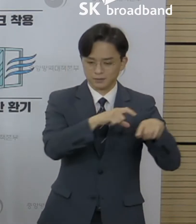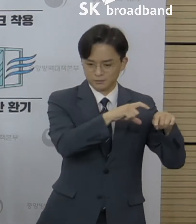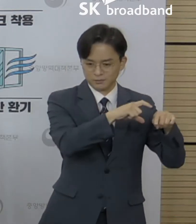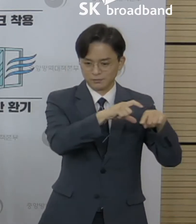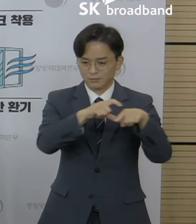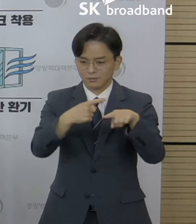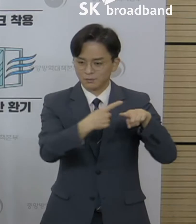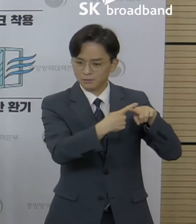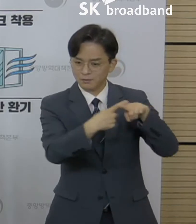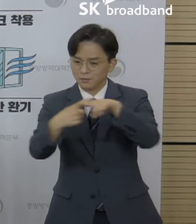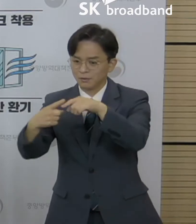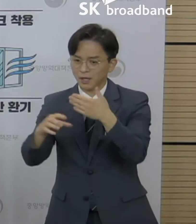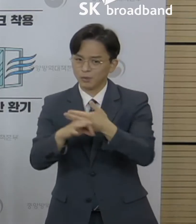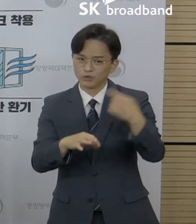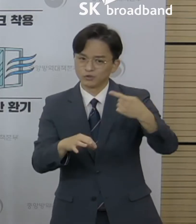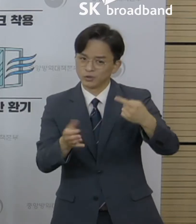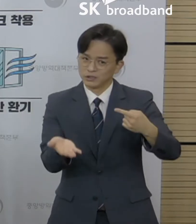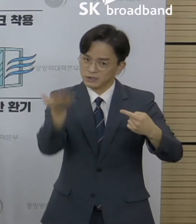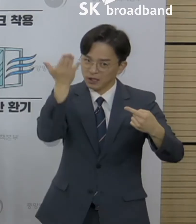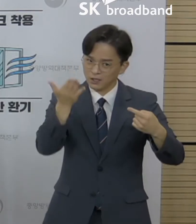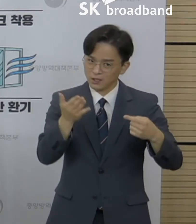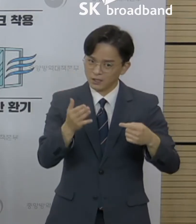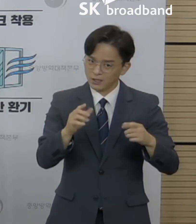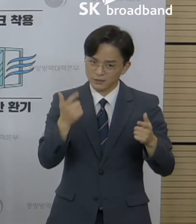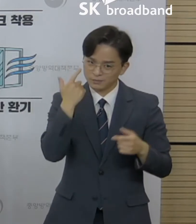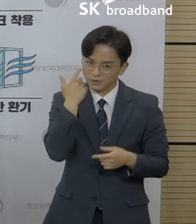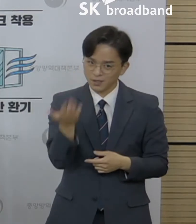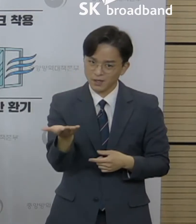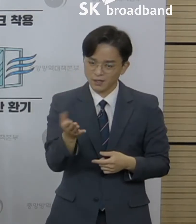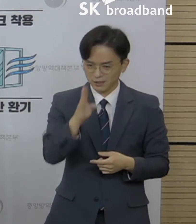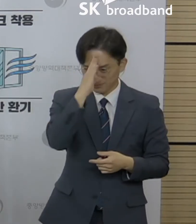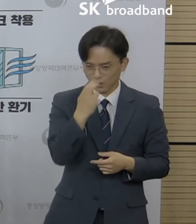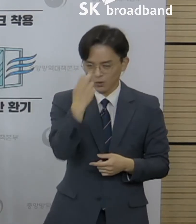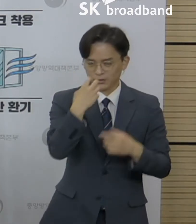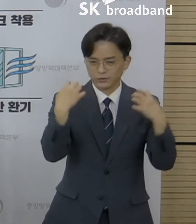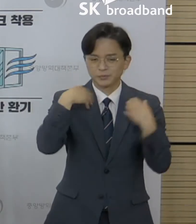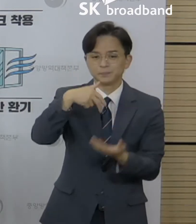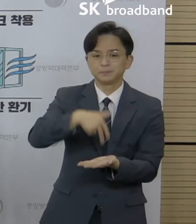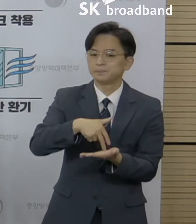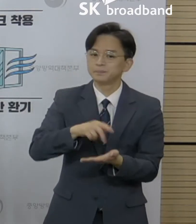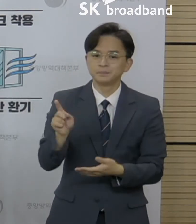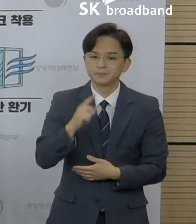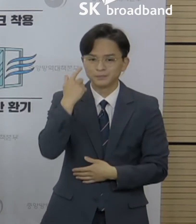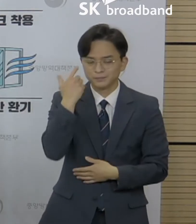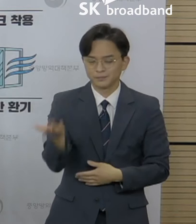1,000명대 가능성도 언급하는데 방역당국의 예상은 어떠한지 질문 있습니다.